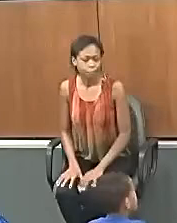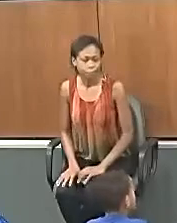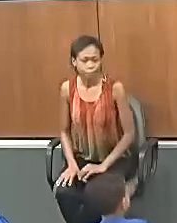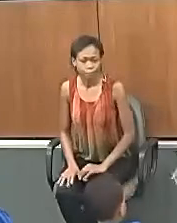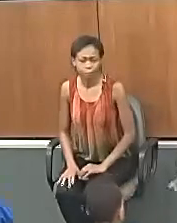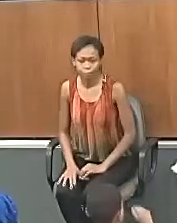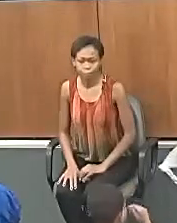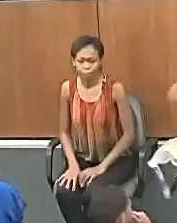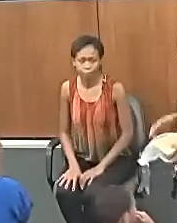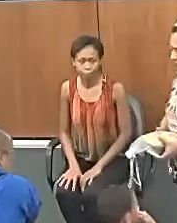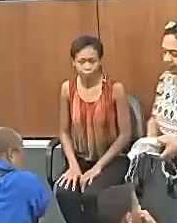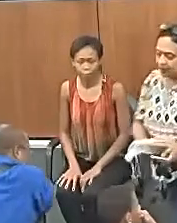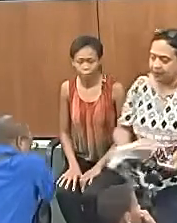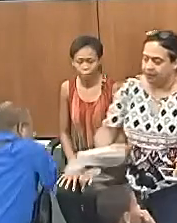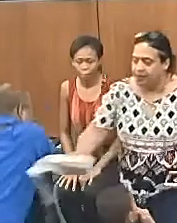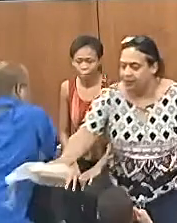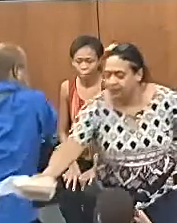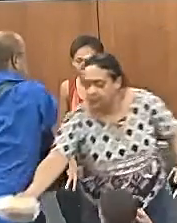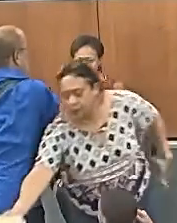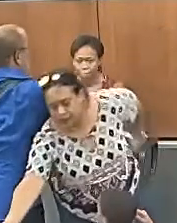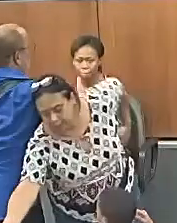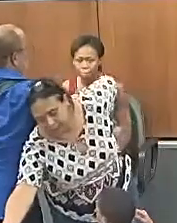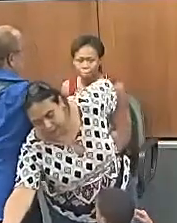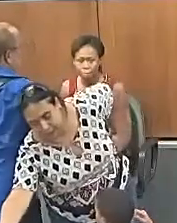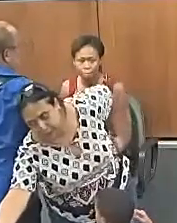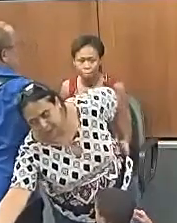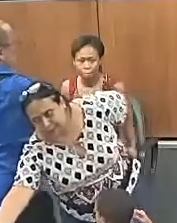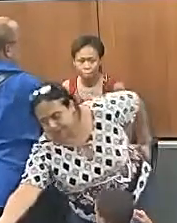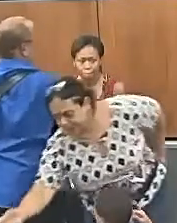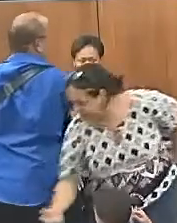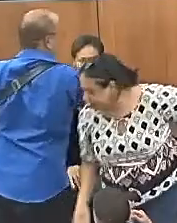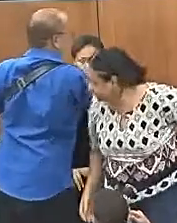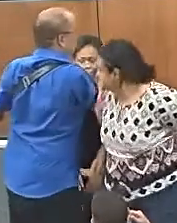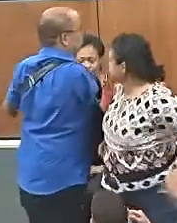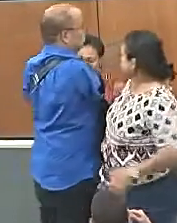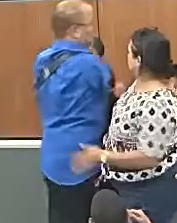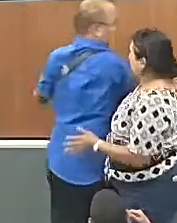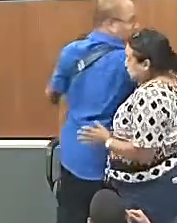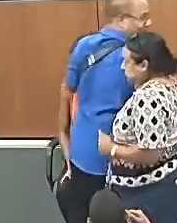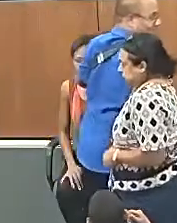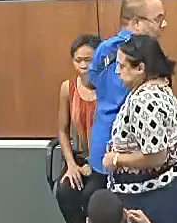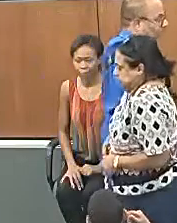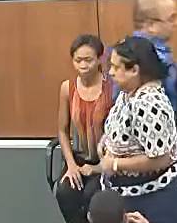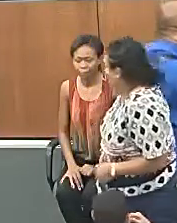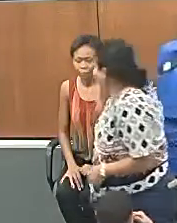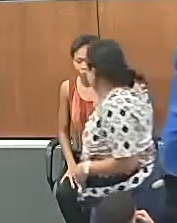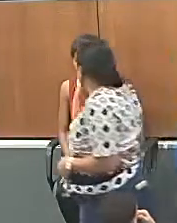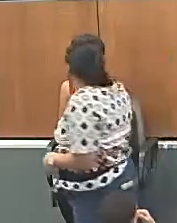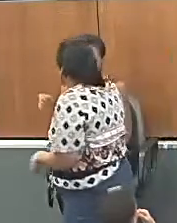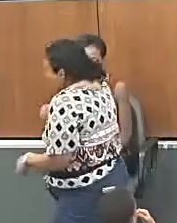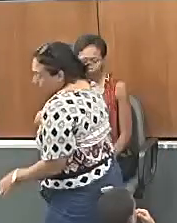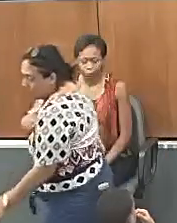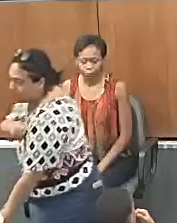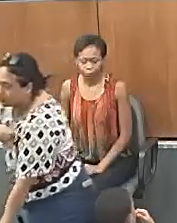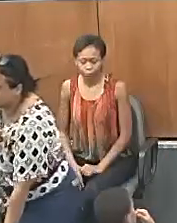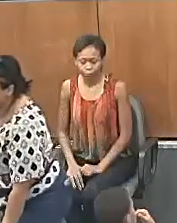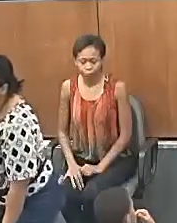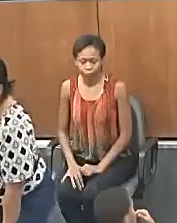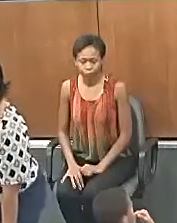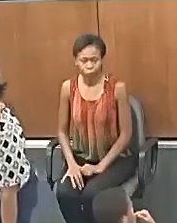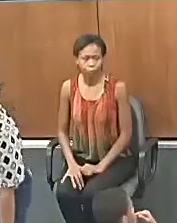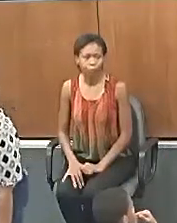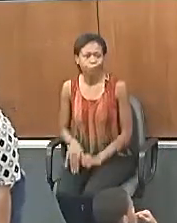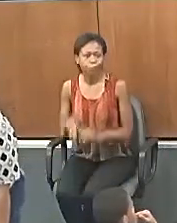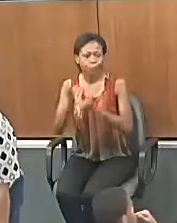wesley barbosa severino coordenador da coordenadoria especial de apoio e assistência à pessoa com deficiência